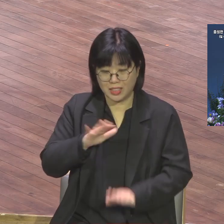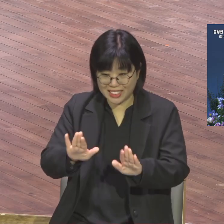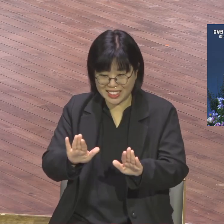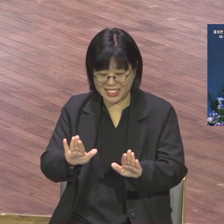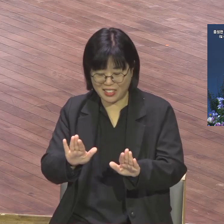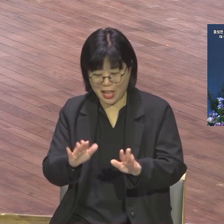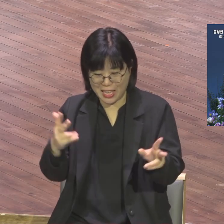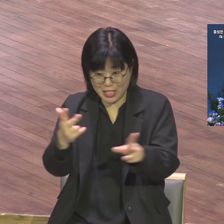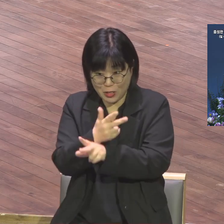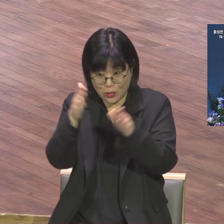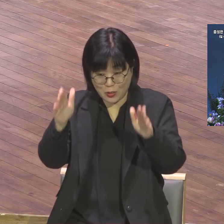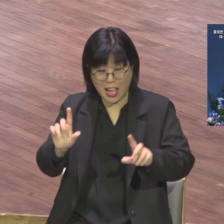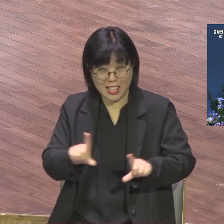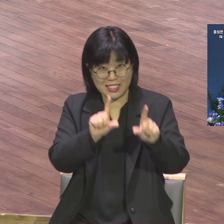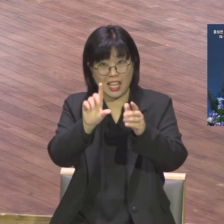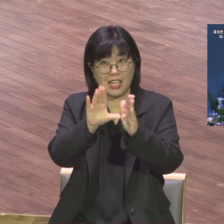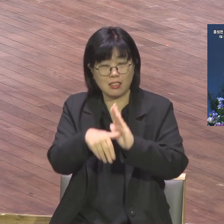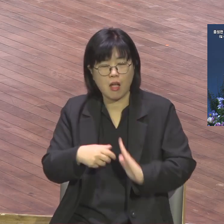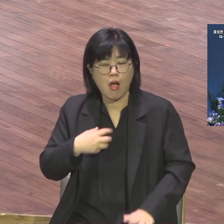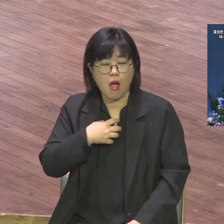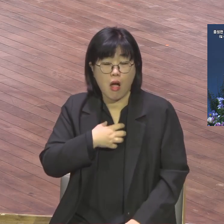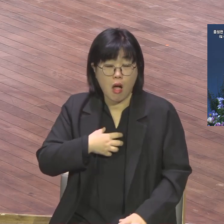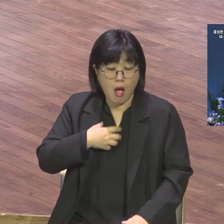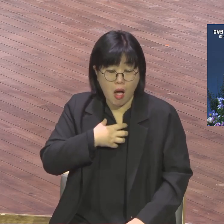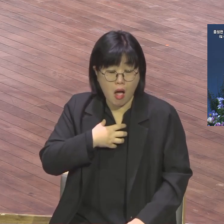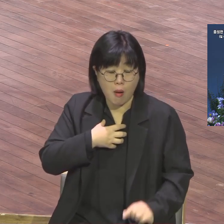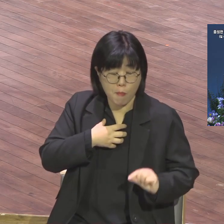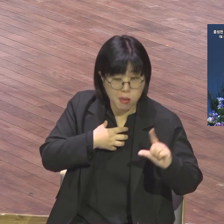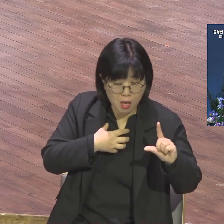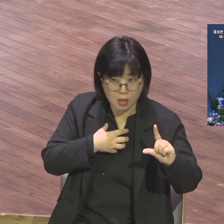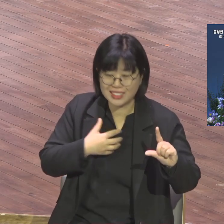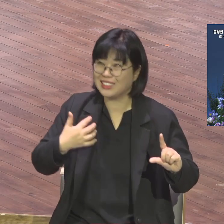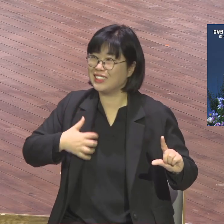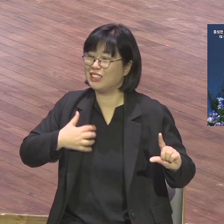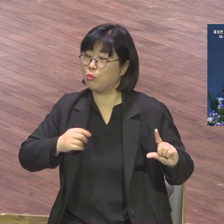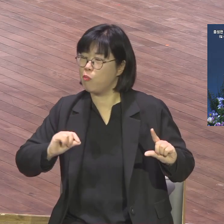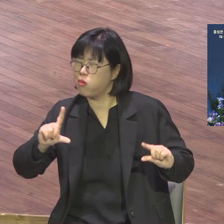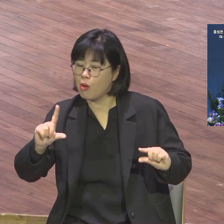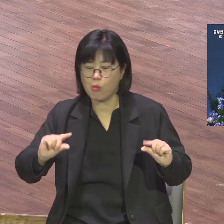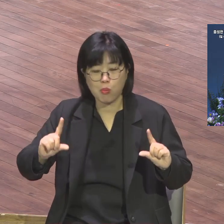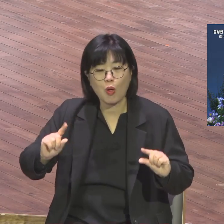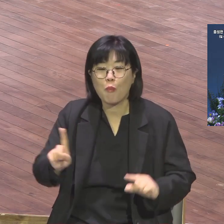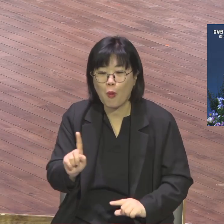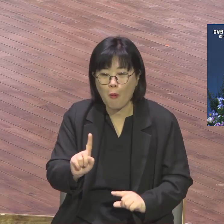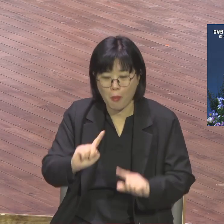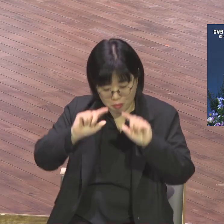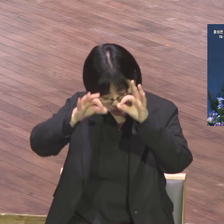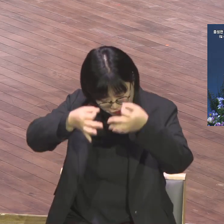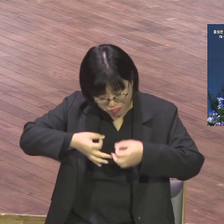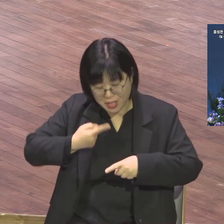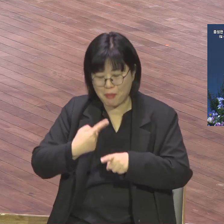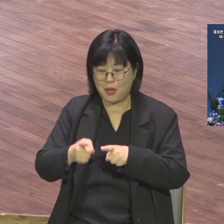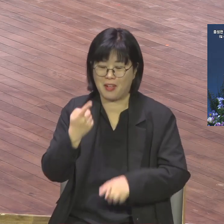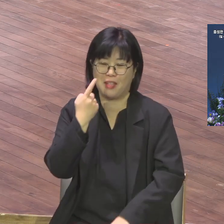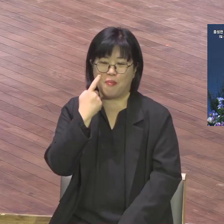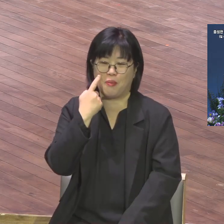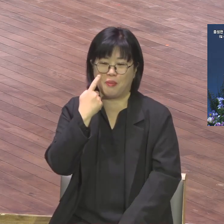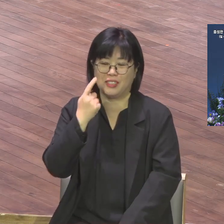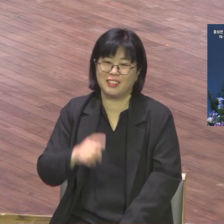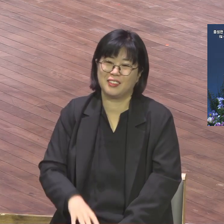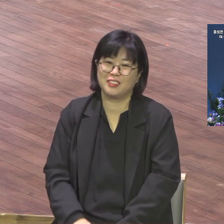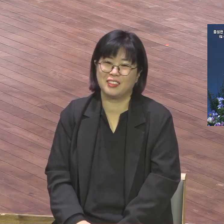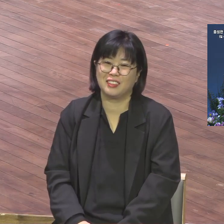원망, 걱정, 염려 끊임없잖아요. 이 사단이 주는 모든 사단 주는 선물이고 하나님 주는 선물이